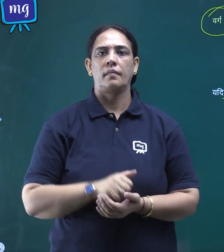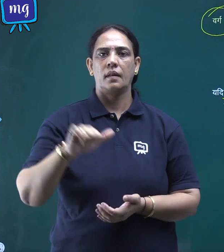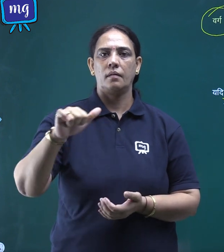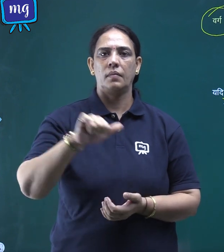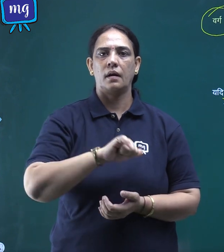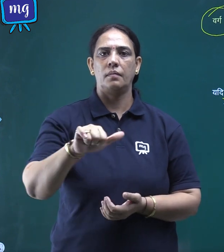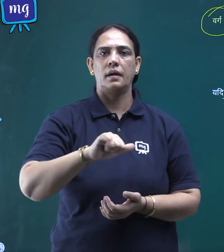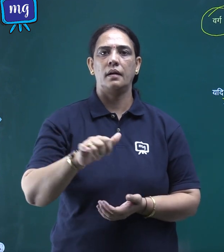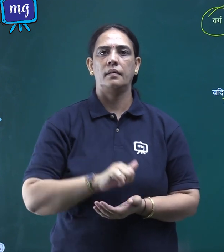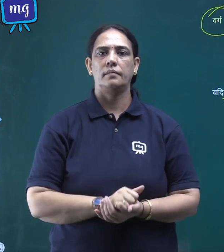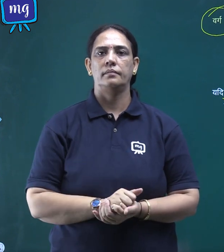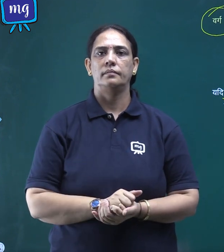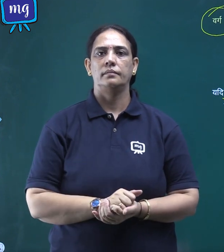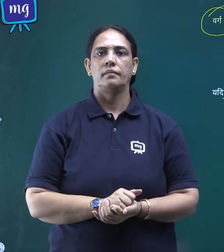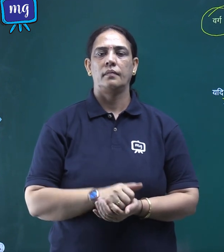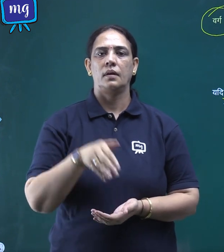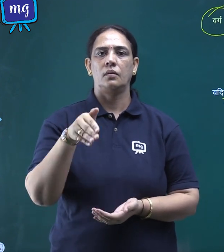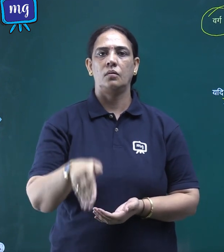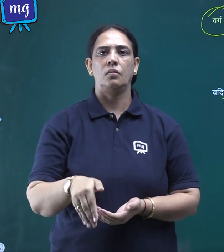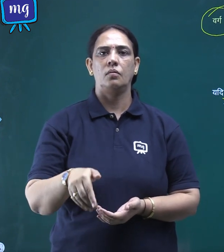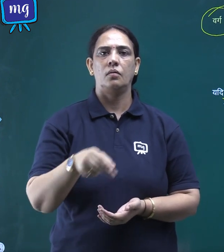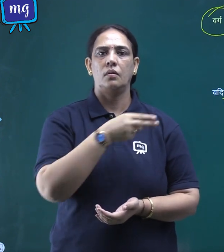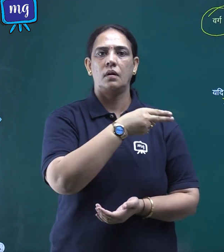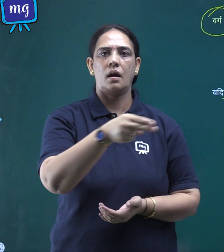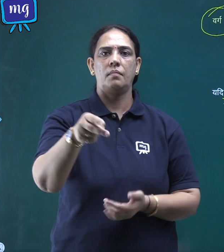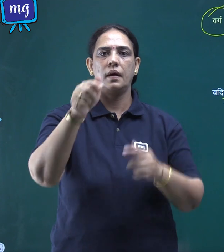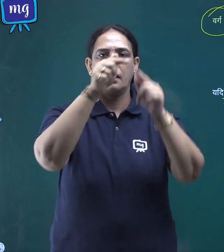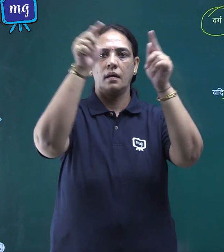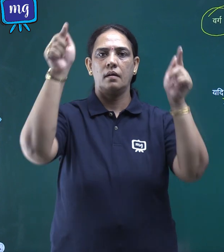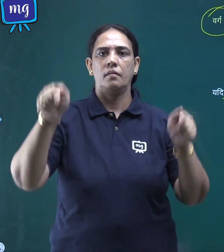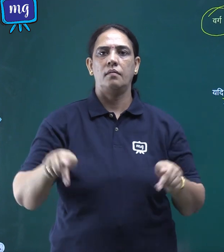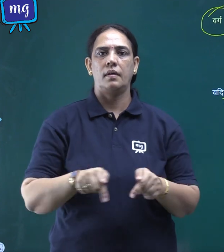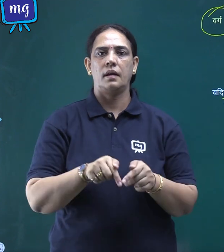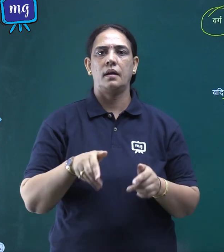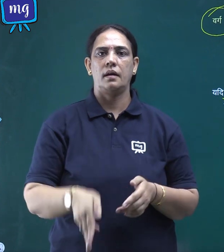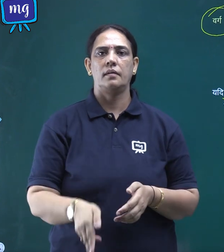बराबर हैं तो वह एक वर्ग है।